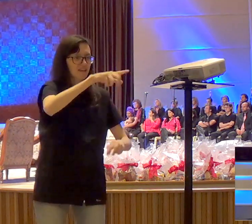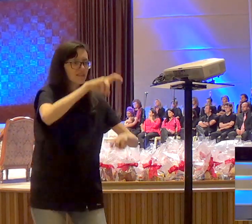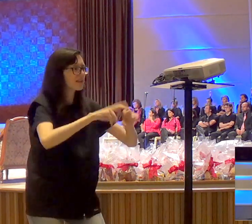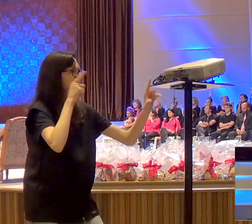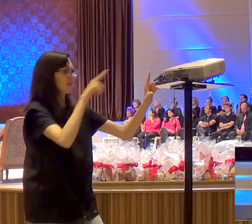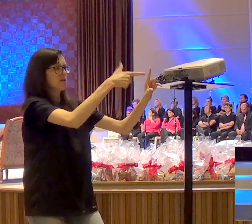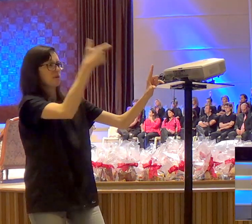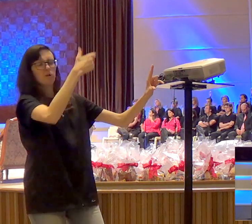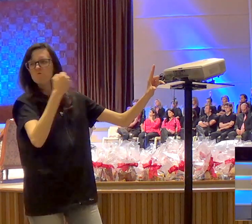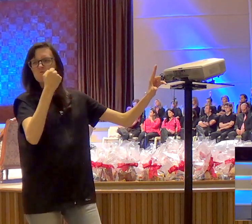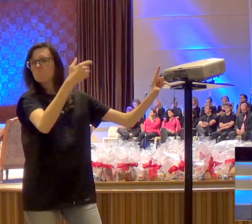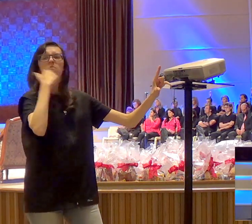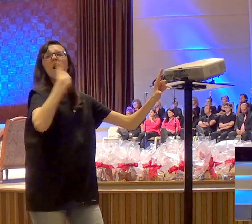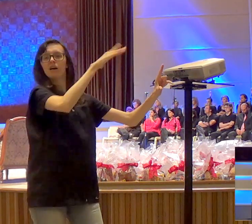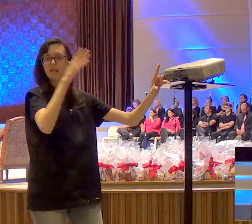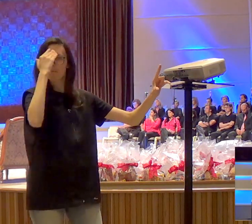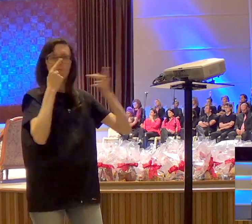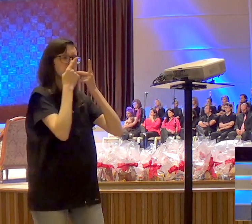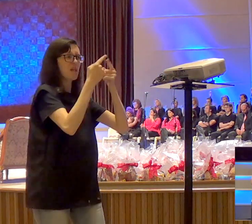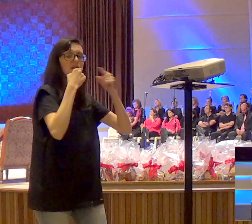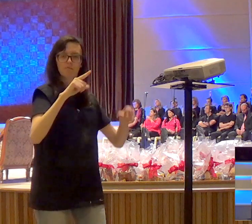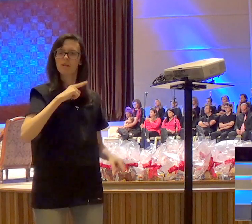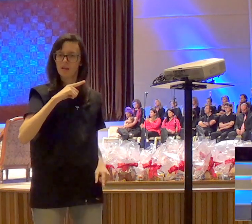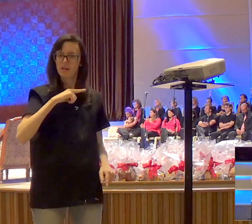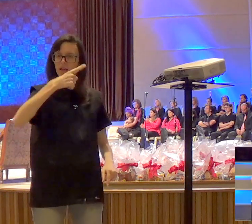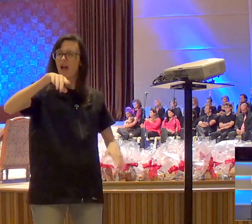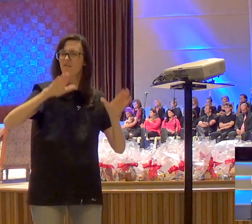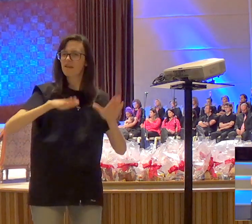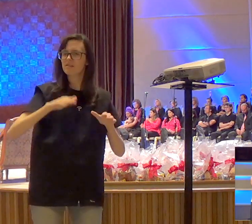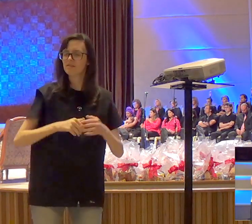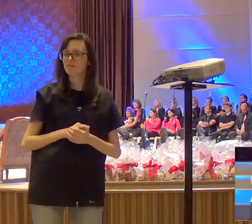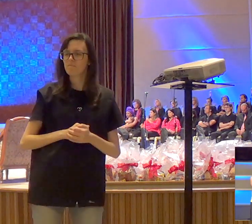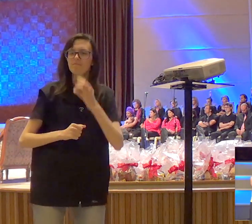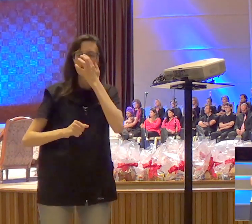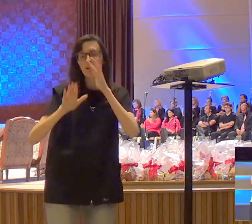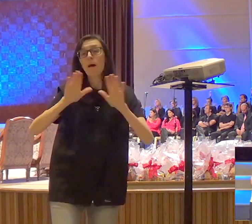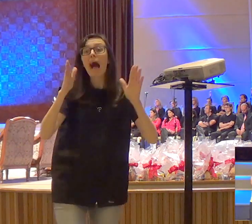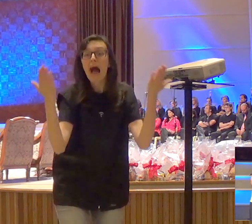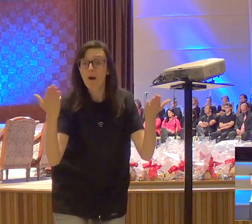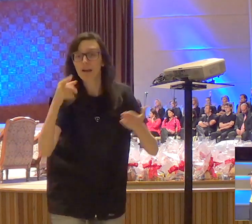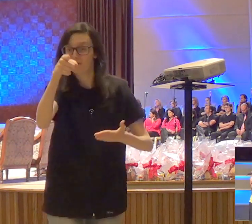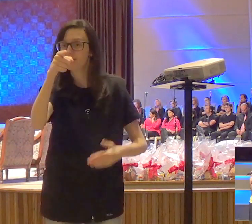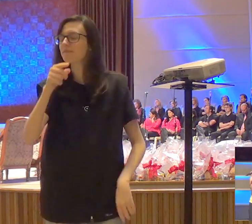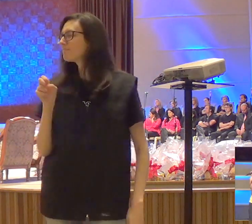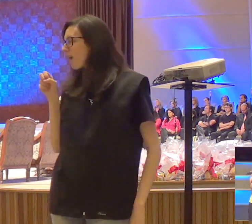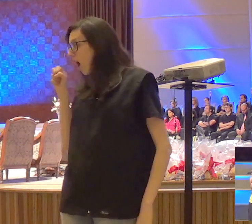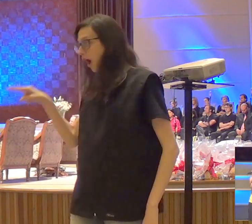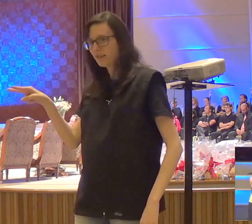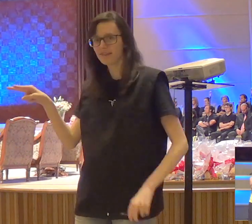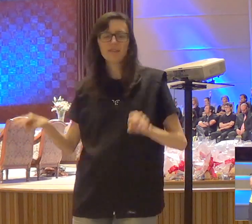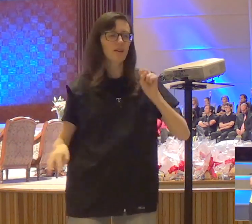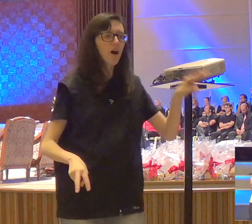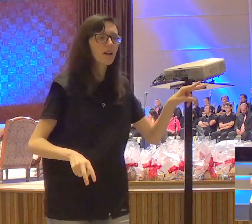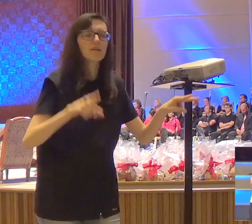turn to your neighbor again now and tell them, what do you think about people in prison? E agora eu queria que você também se virasse para o teu companheiro do lado e dissesse